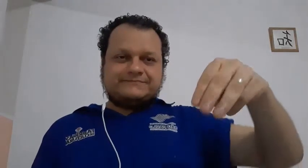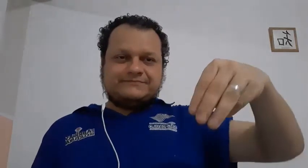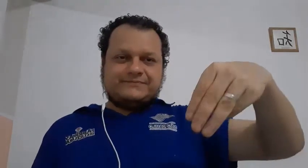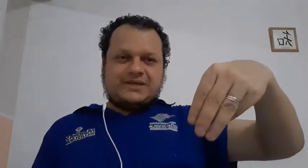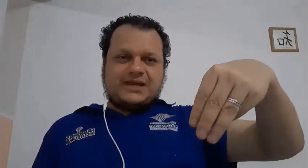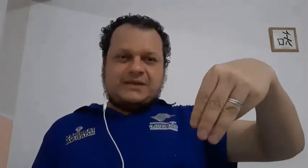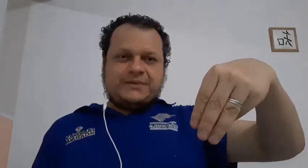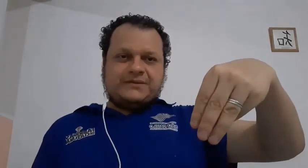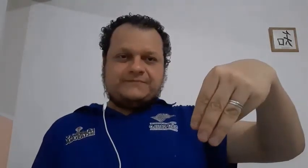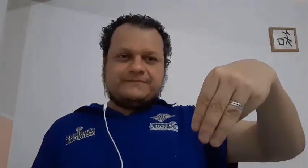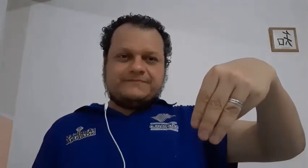M.